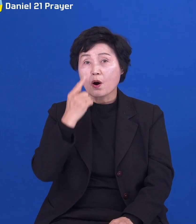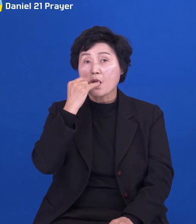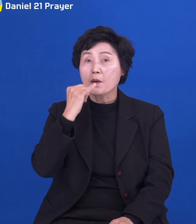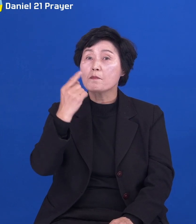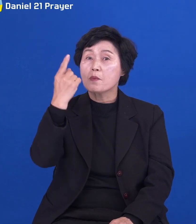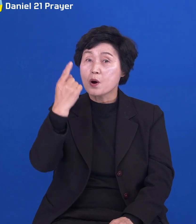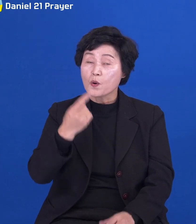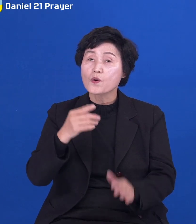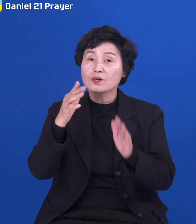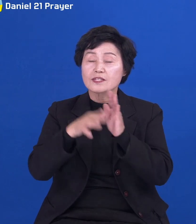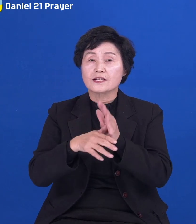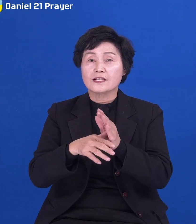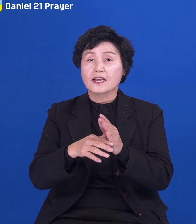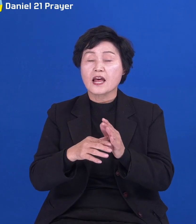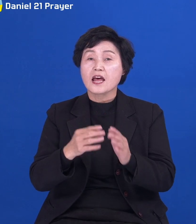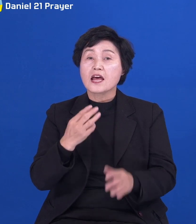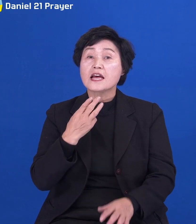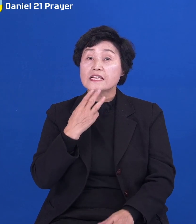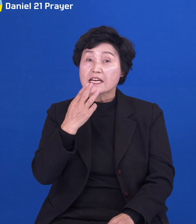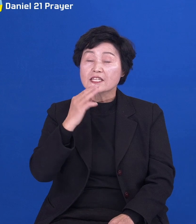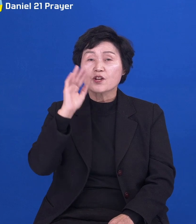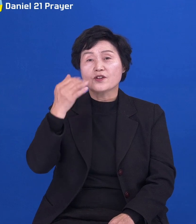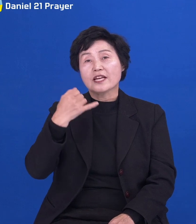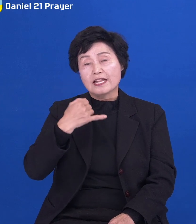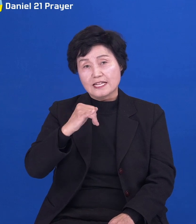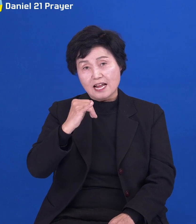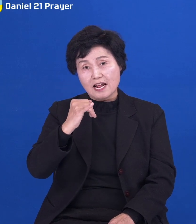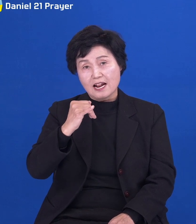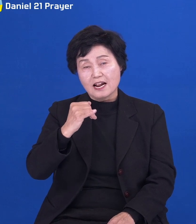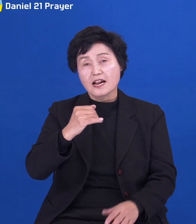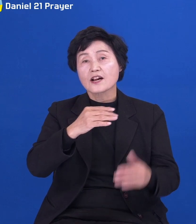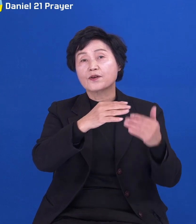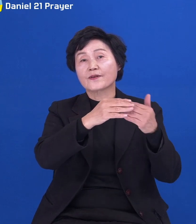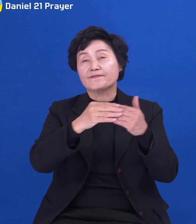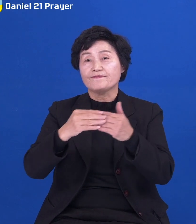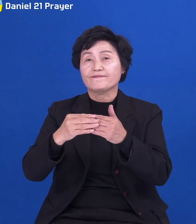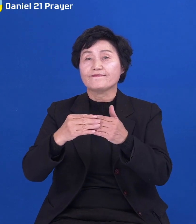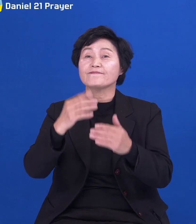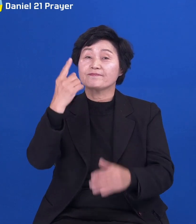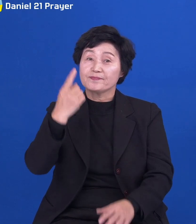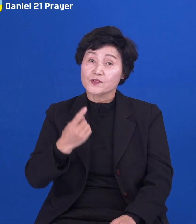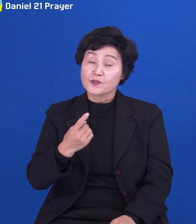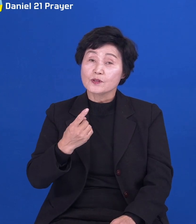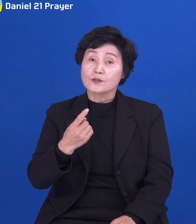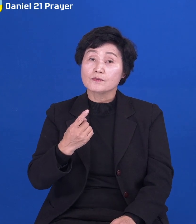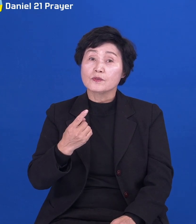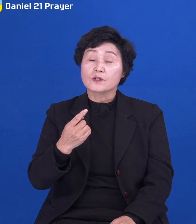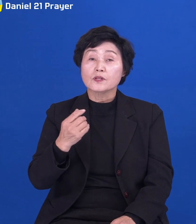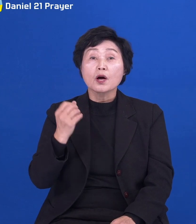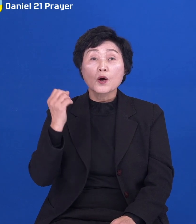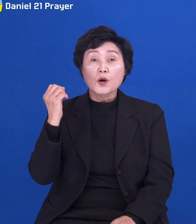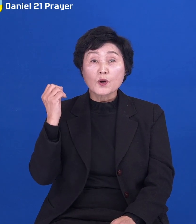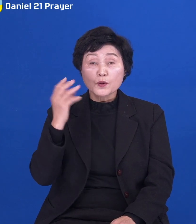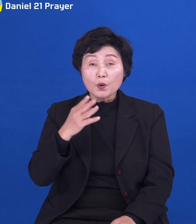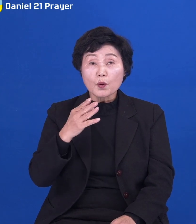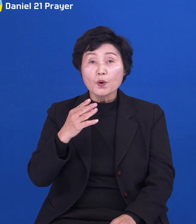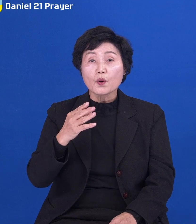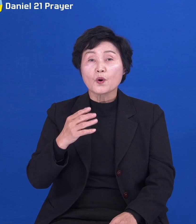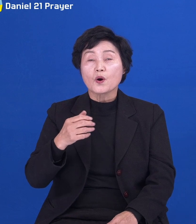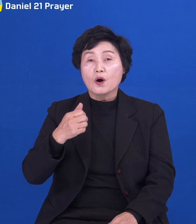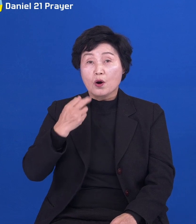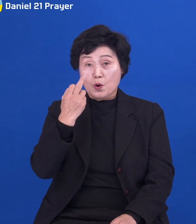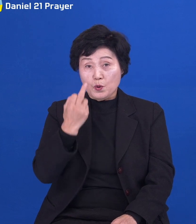3살이 된 배다른 여동생과 여동생을 데리고 들어오셔서 2명의 자녀를 더